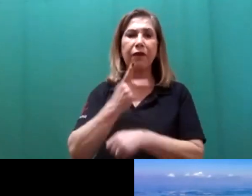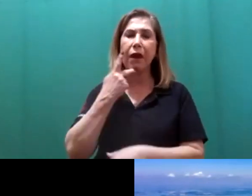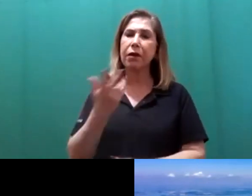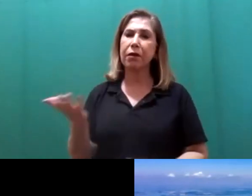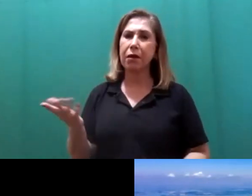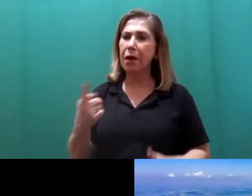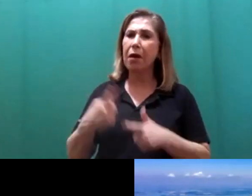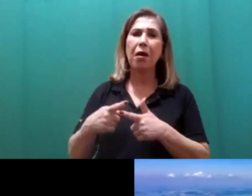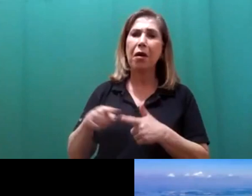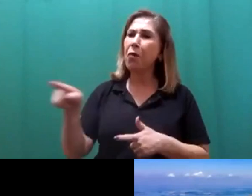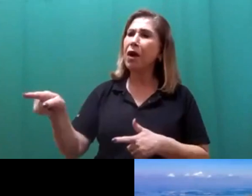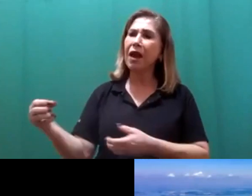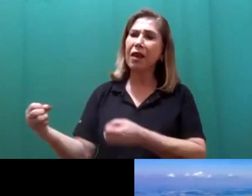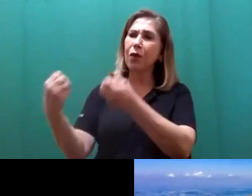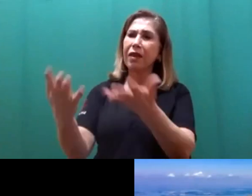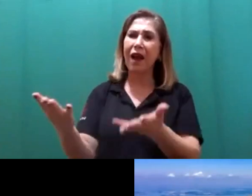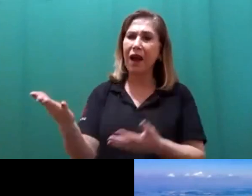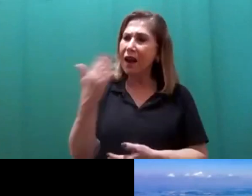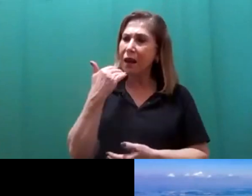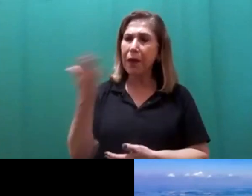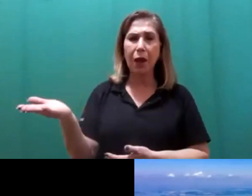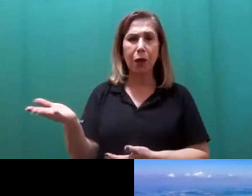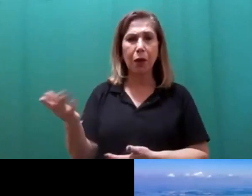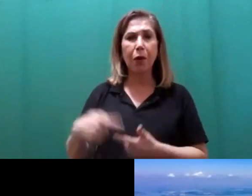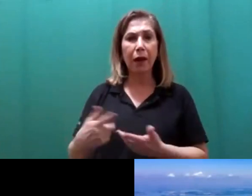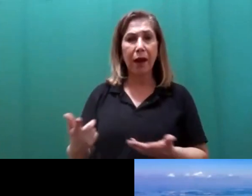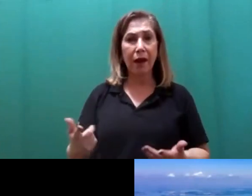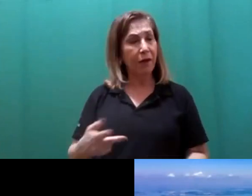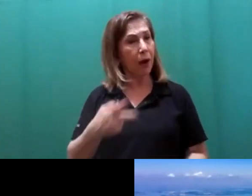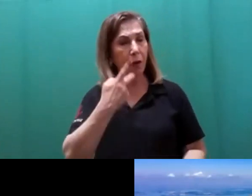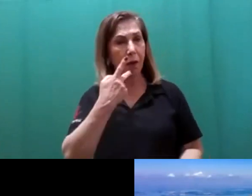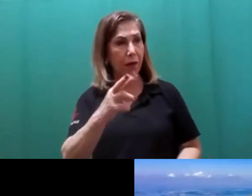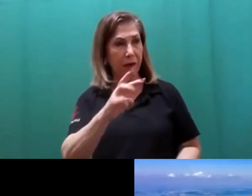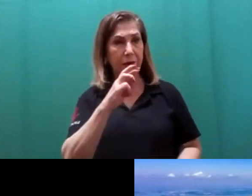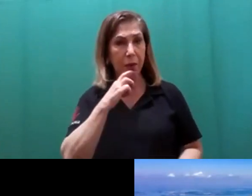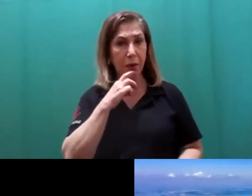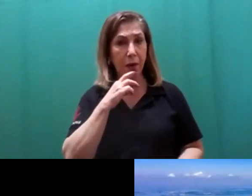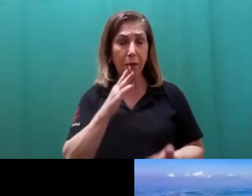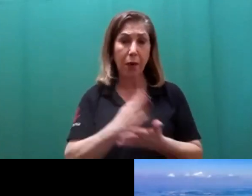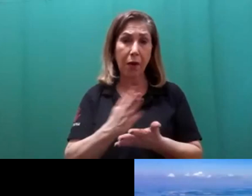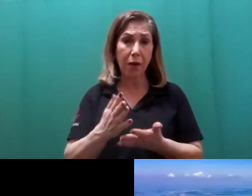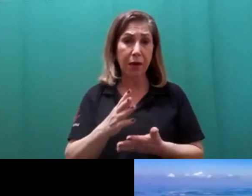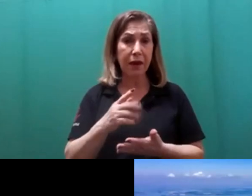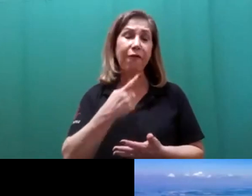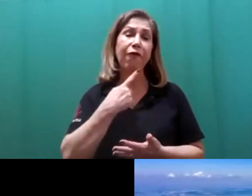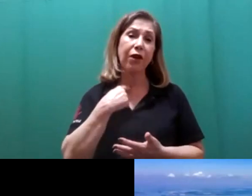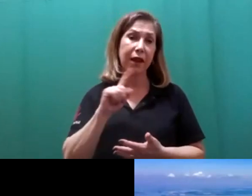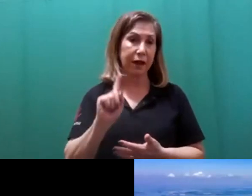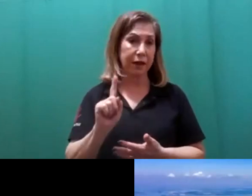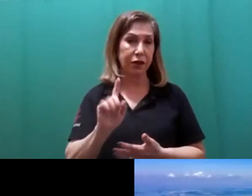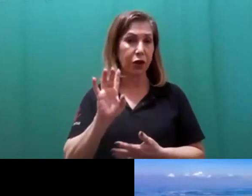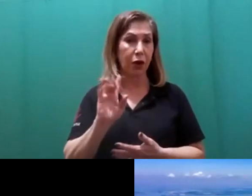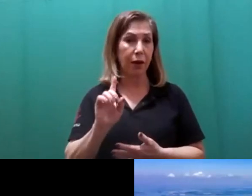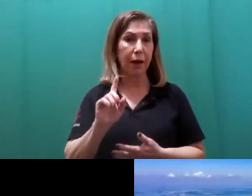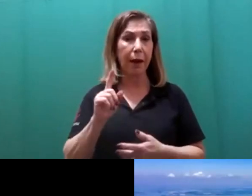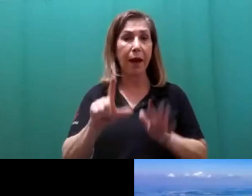que vocês não doam? Por que vocês não distribuem isso? E aí ele colocou: olha, muitas vezes não é falta de vontade, é a